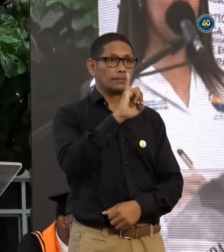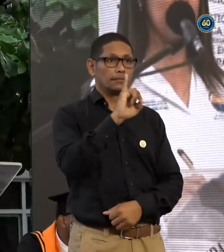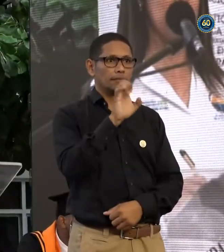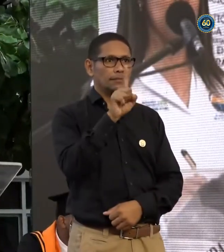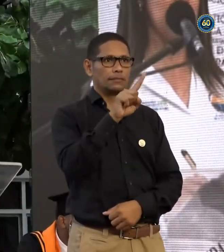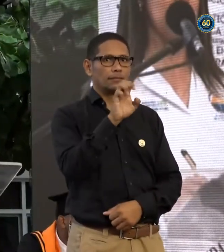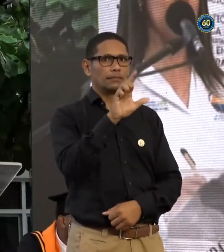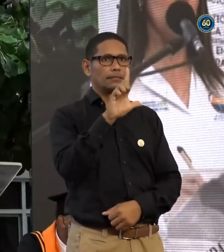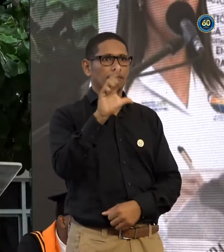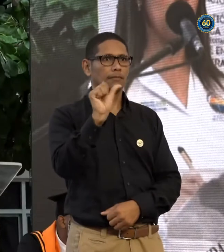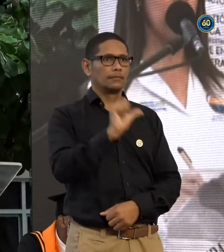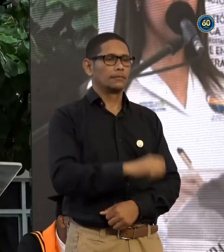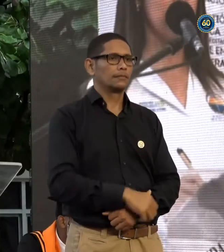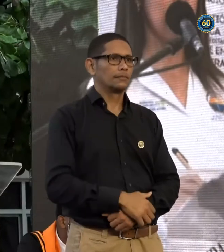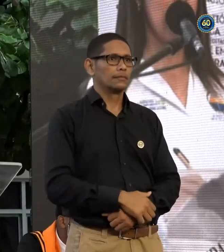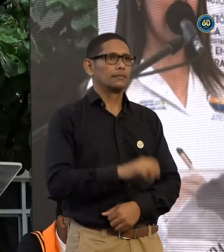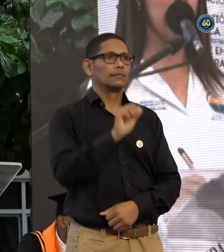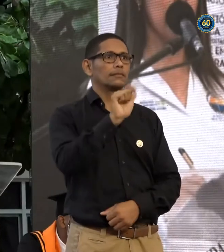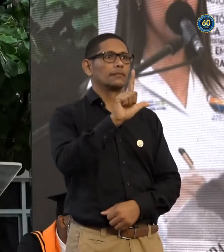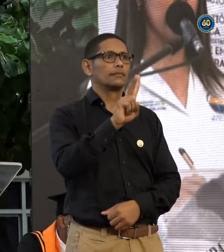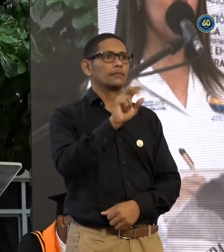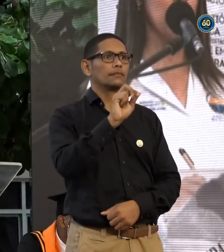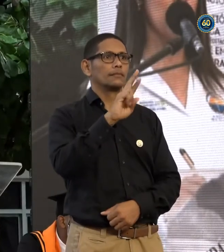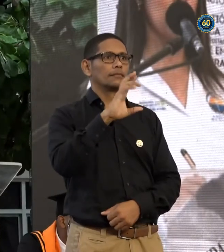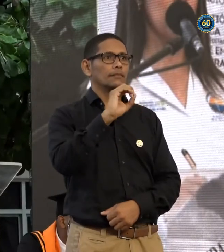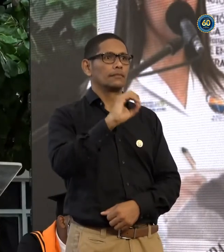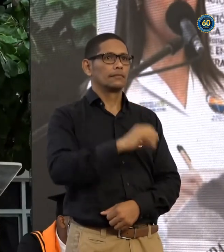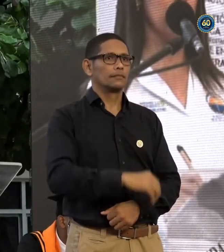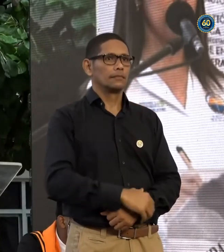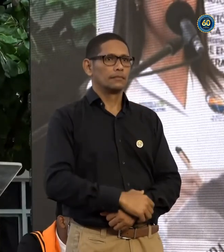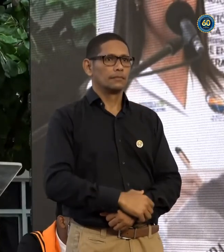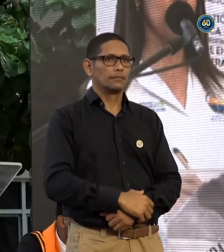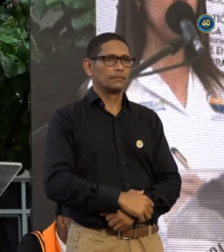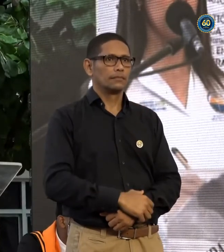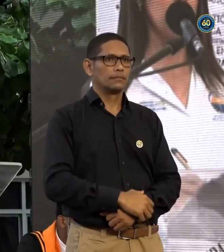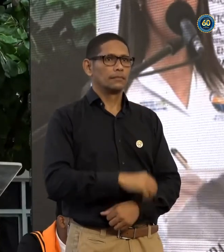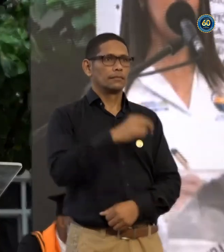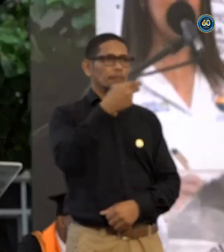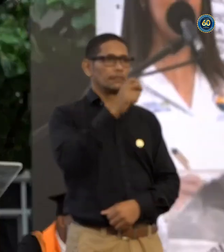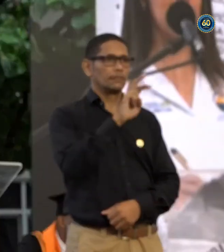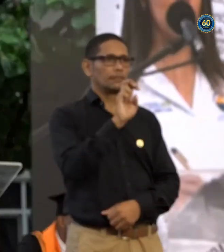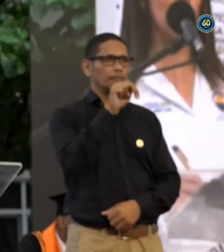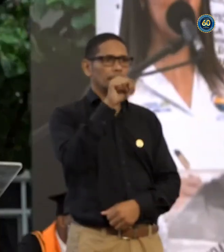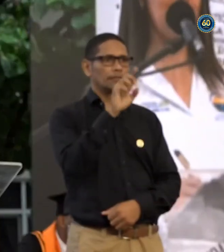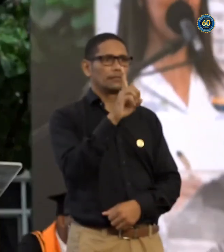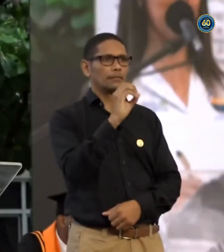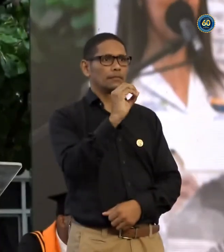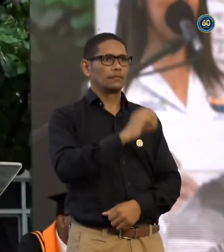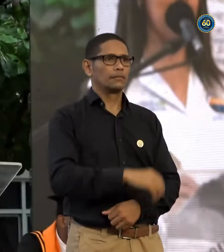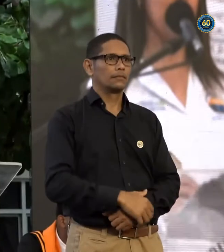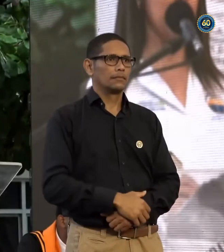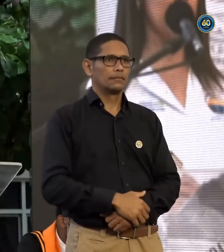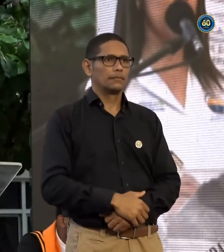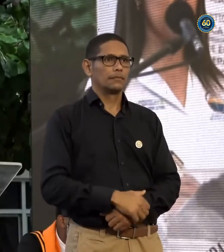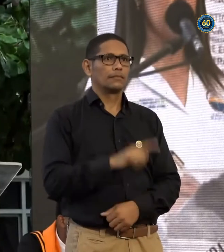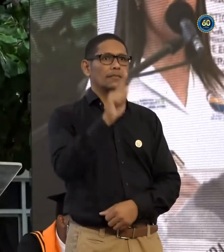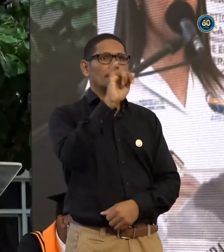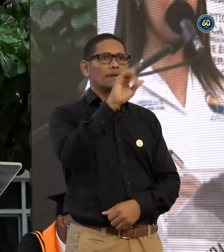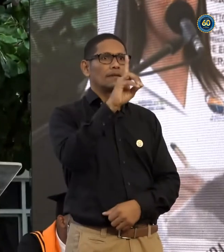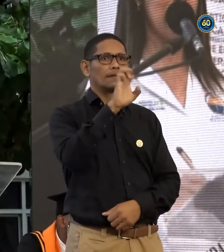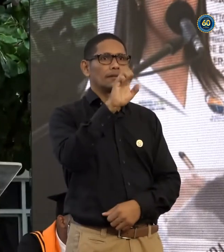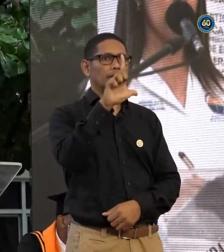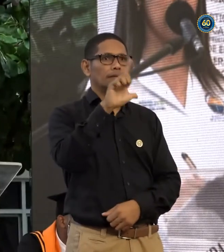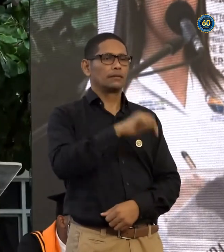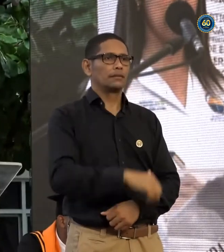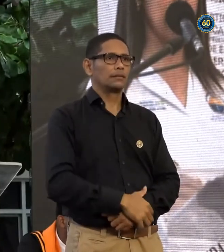Martínez López Álvaro de Jesús Lozano Ortiz Hernando José Herrera Álvarez Fidel Castro